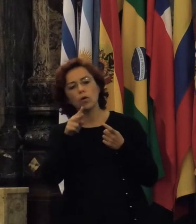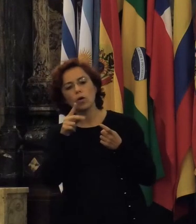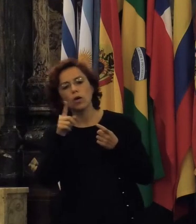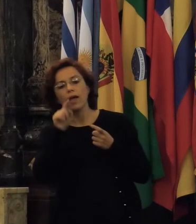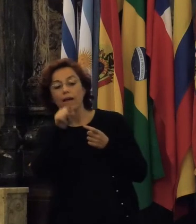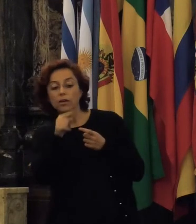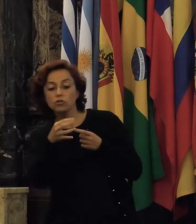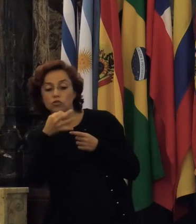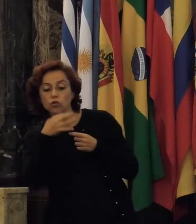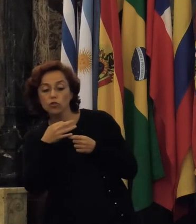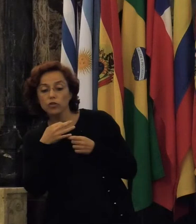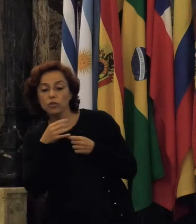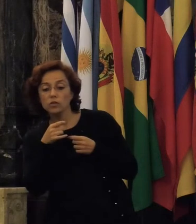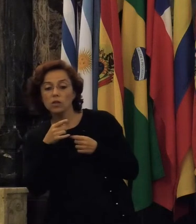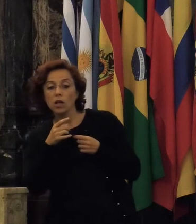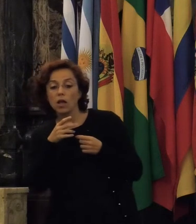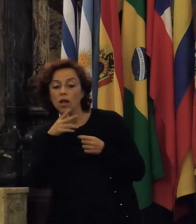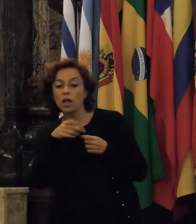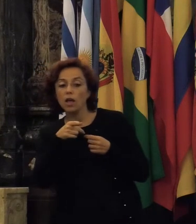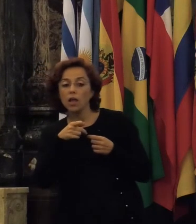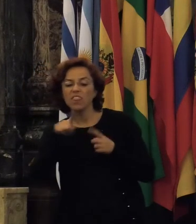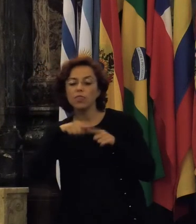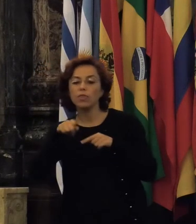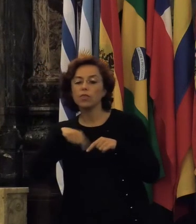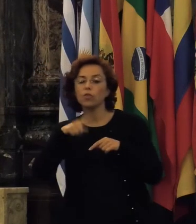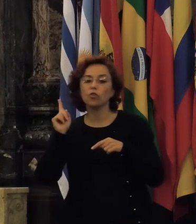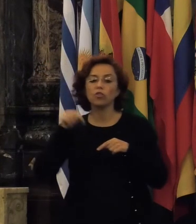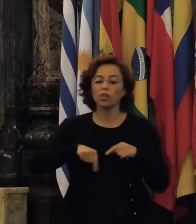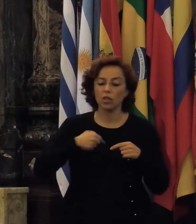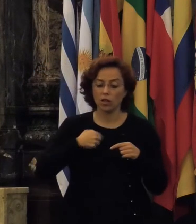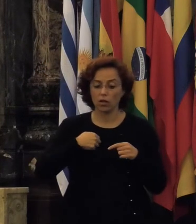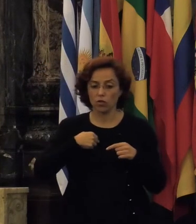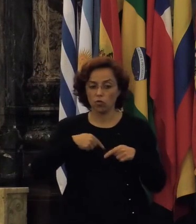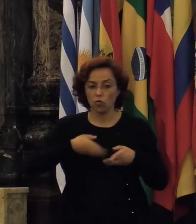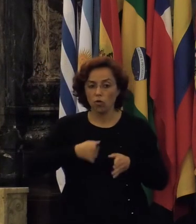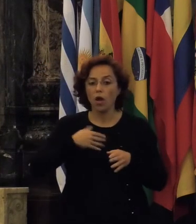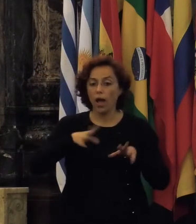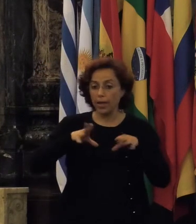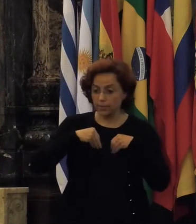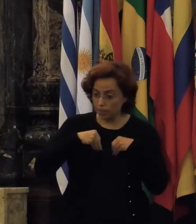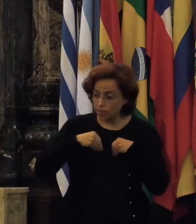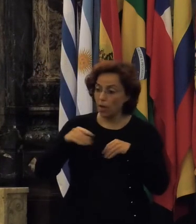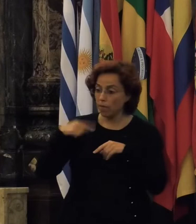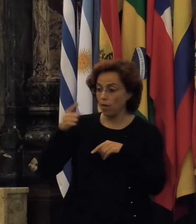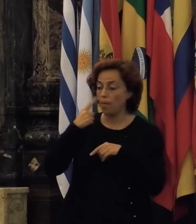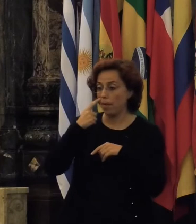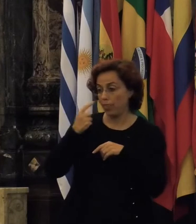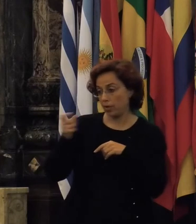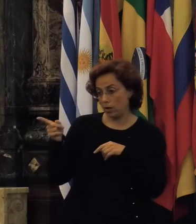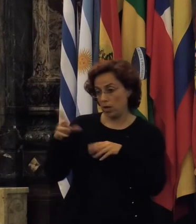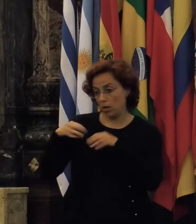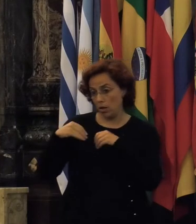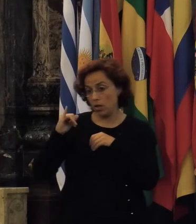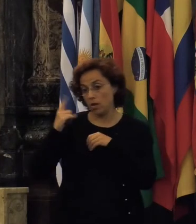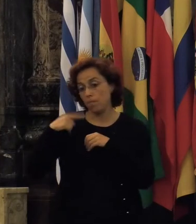ellos sostenían su filiación y aceptaban condiciones de crianza, siempre y cuando